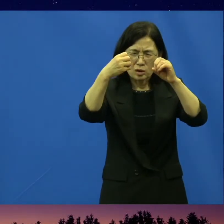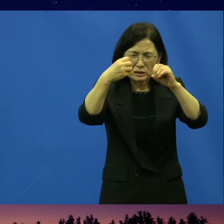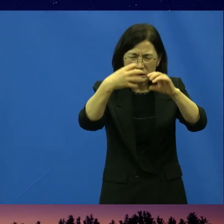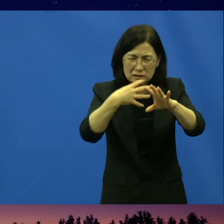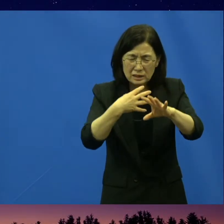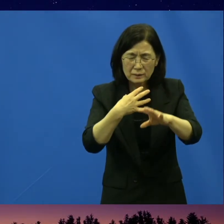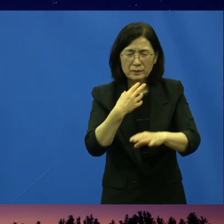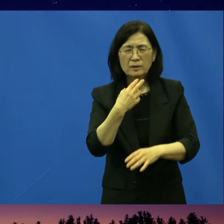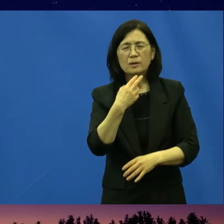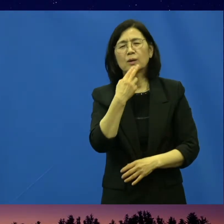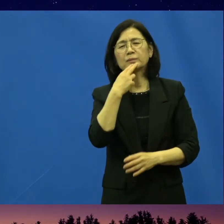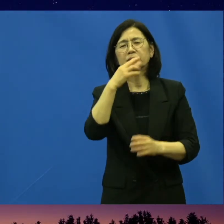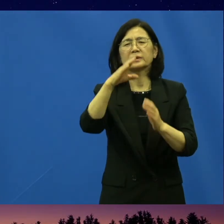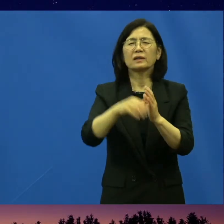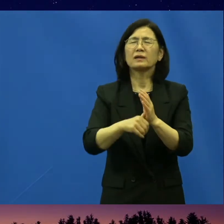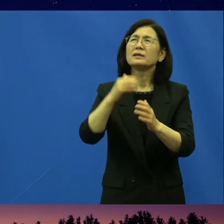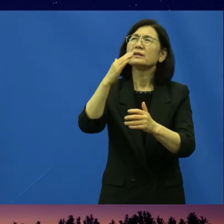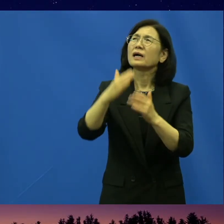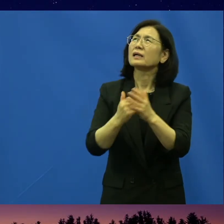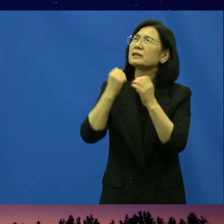아무리 기도를 해도 응답이 없어.